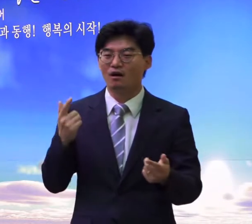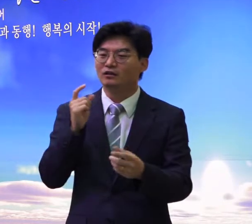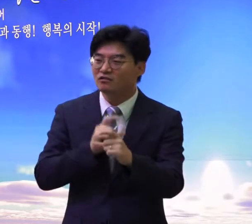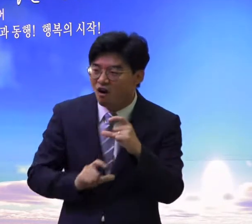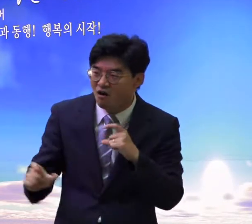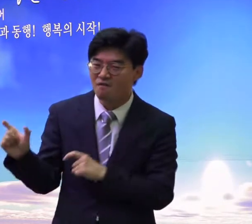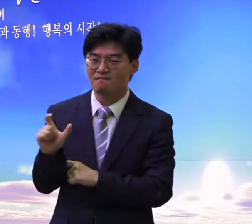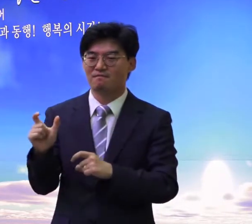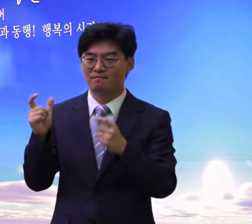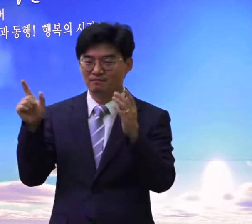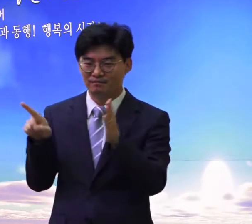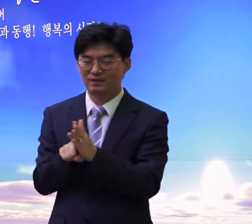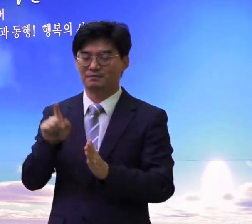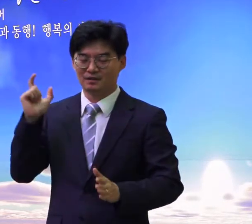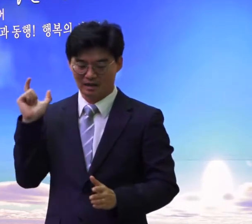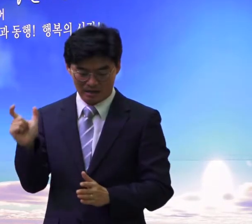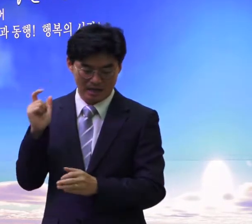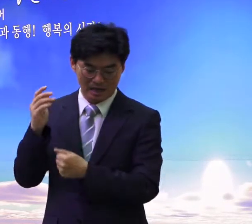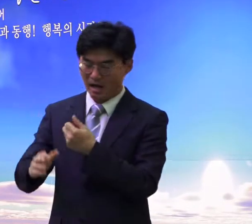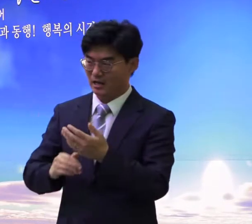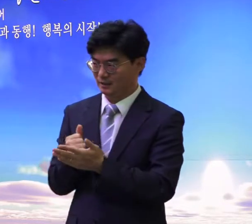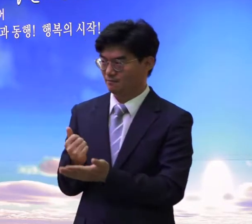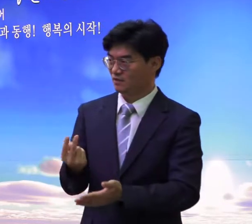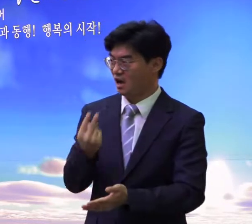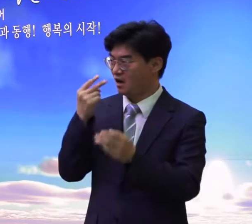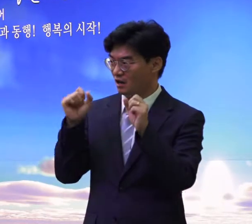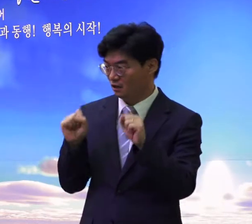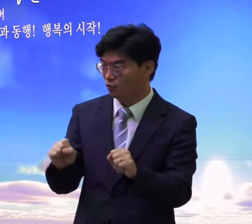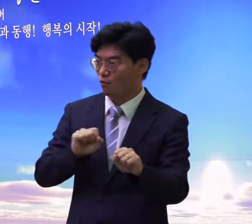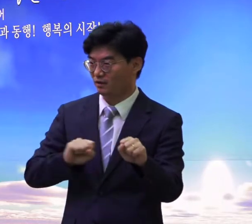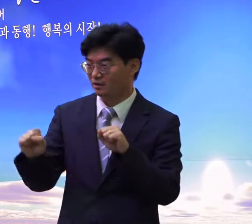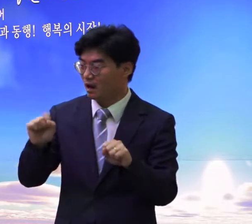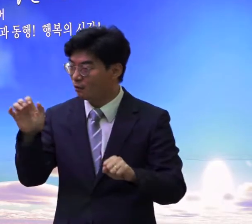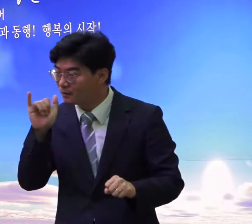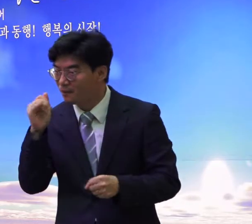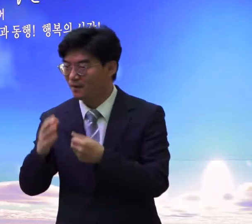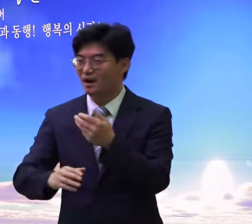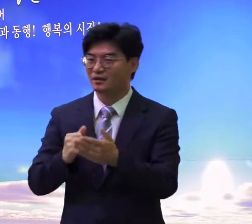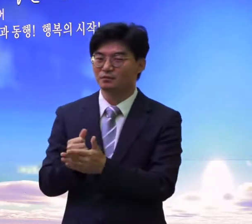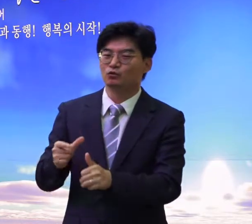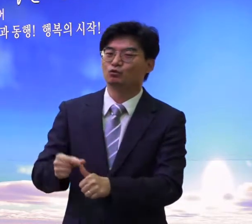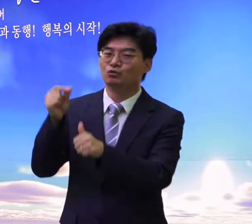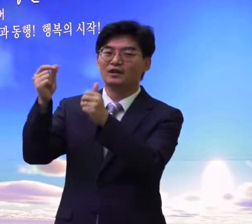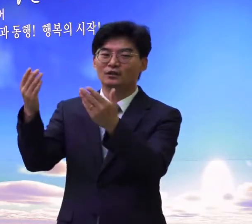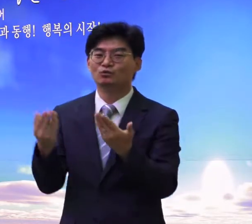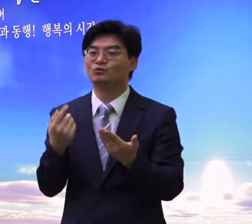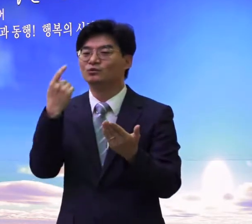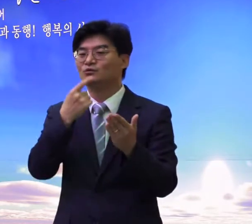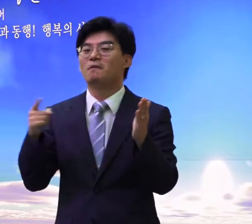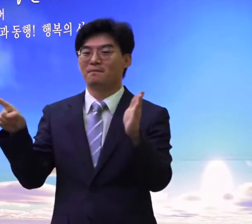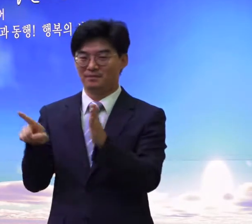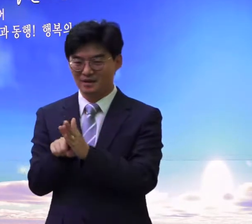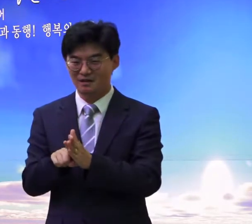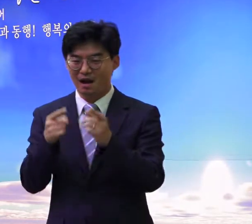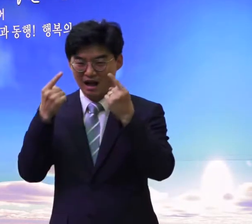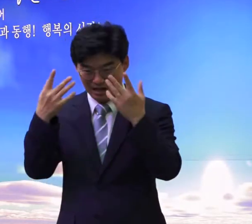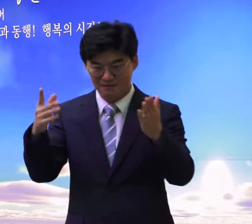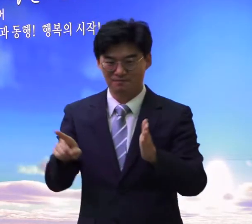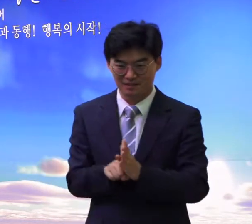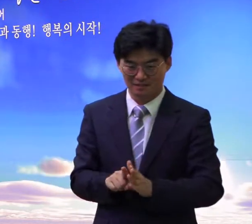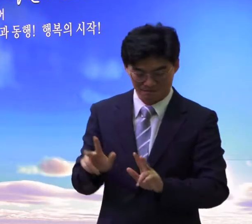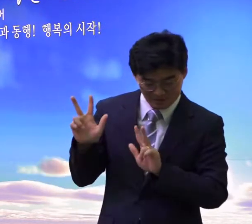하나님이 살아계시고 하나님이 역사하시고 하나님이 구원하실 것을 믿기 때문에 다윗은